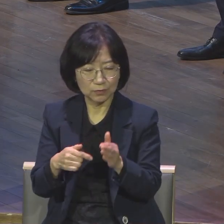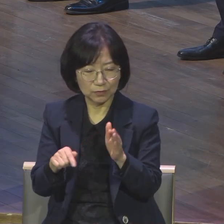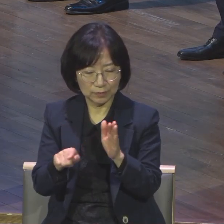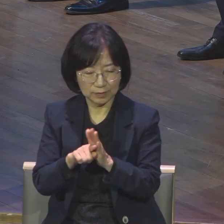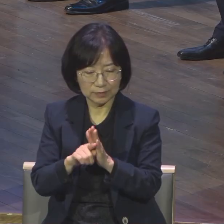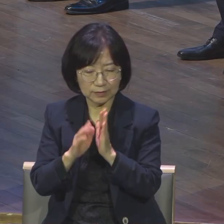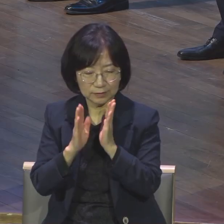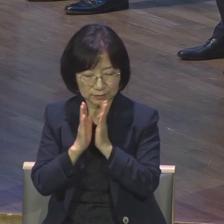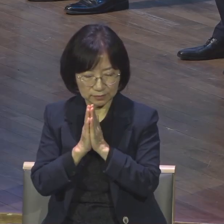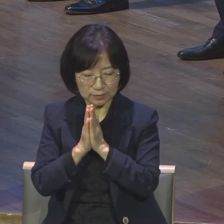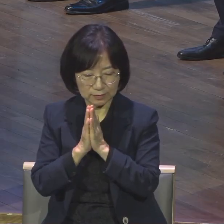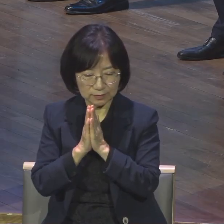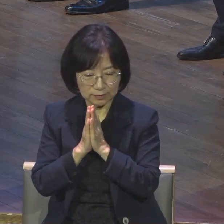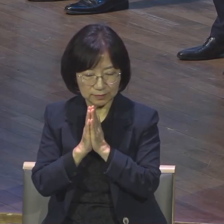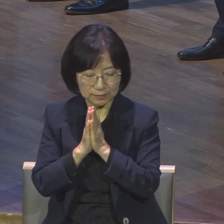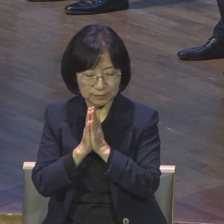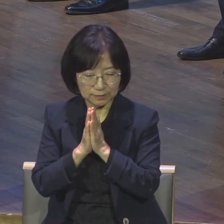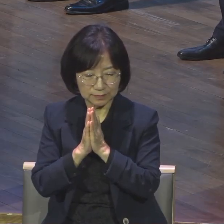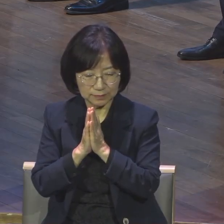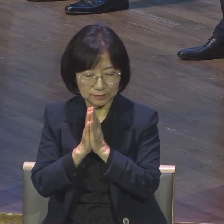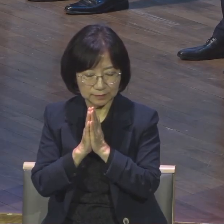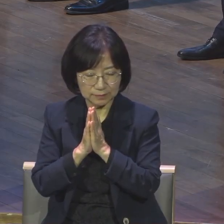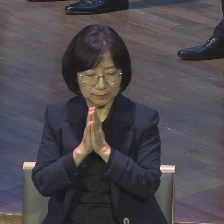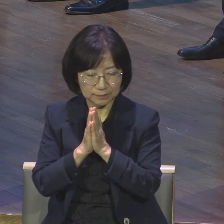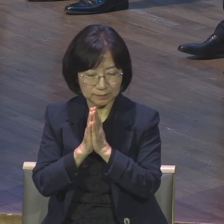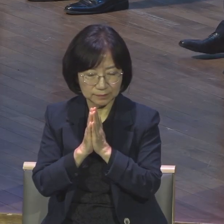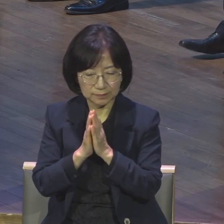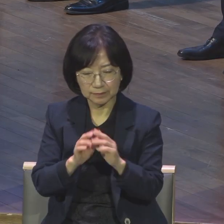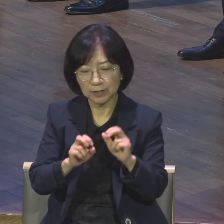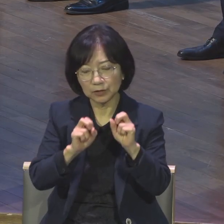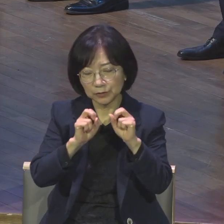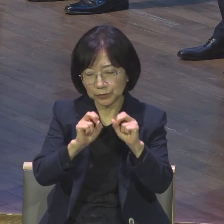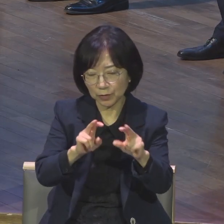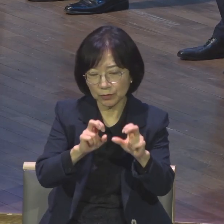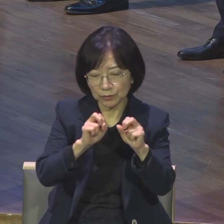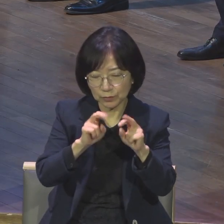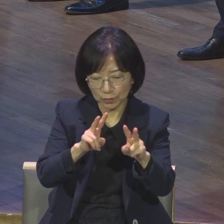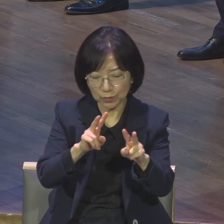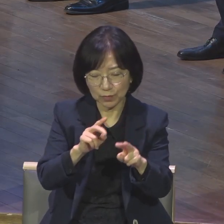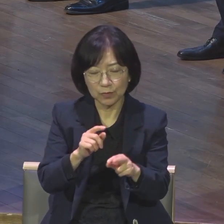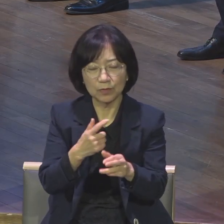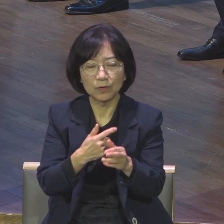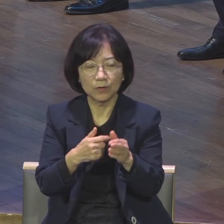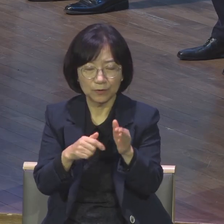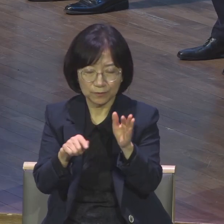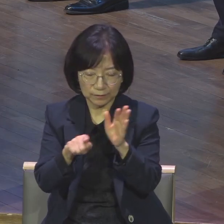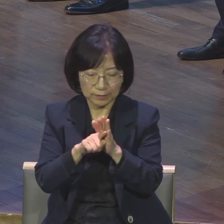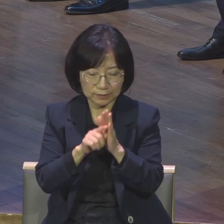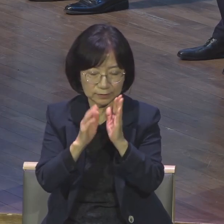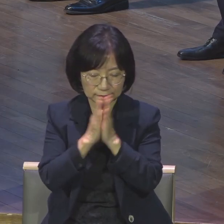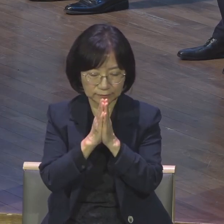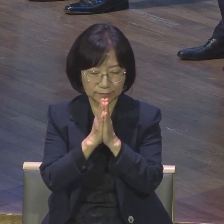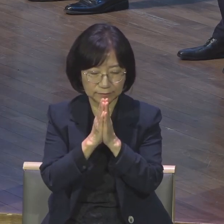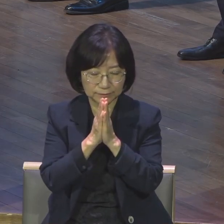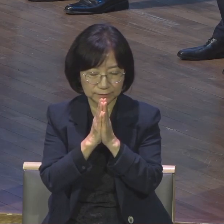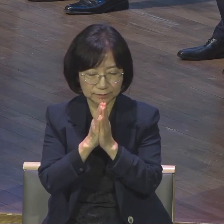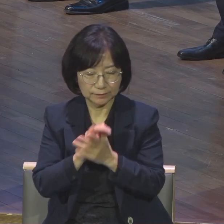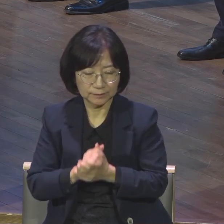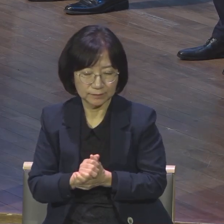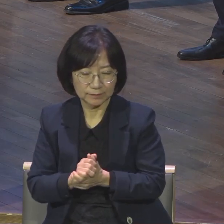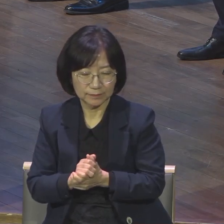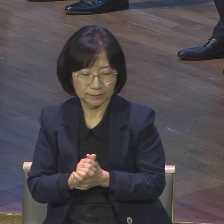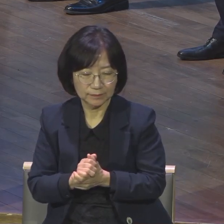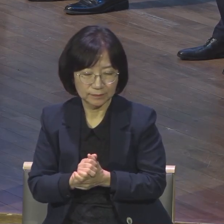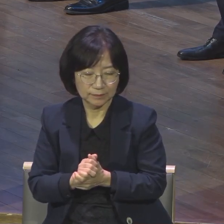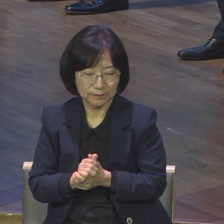자매입니다. 선교를 위해 세워진 교회 함께하게 된 것은 선교를 위해 하나님 만나게 하신 우리를 영적 가족이라는 것입니다. 예원의 많은